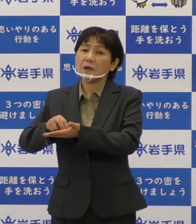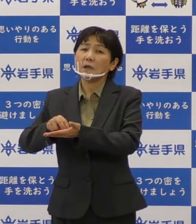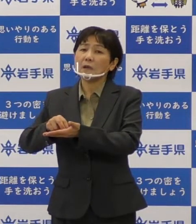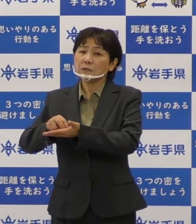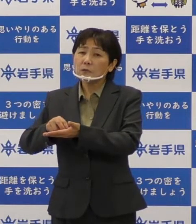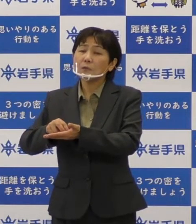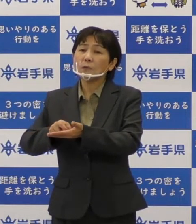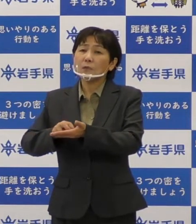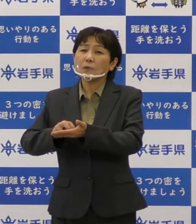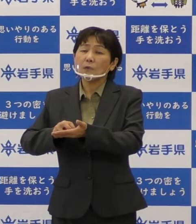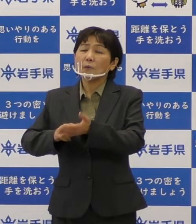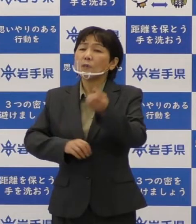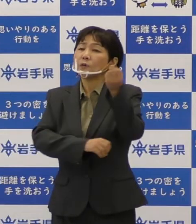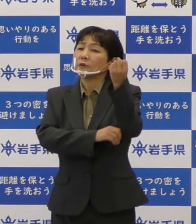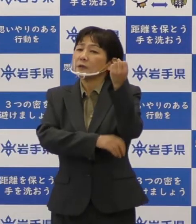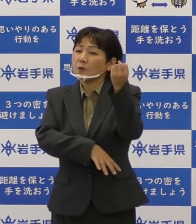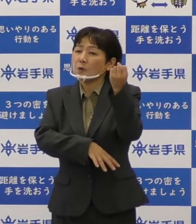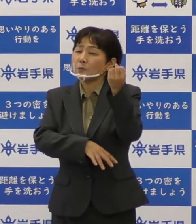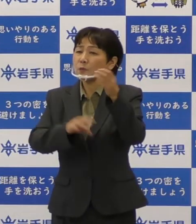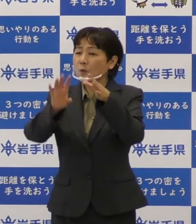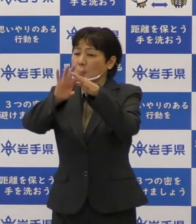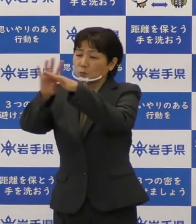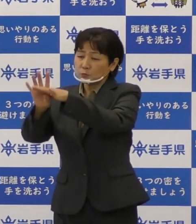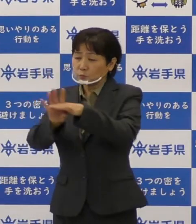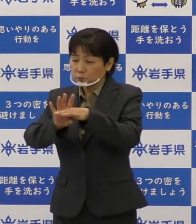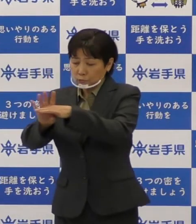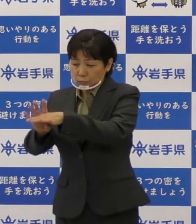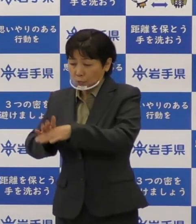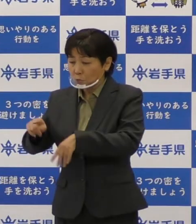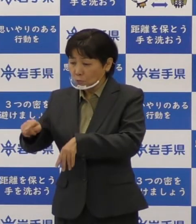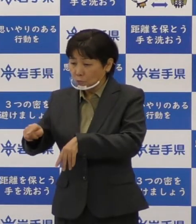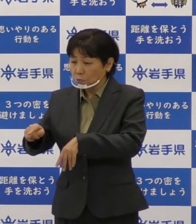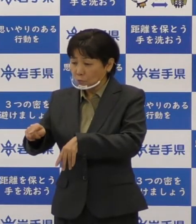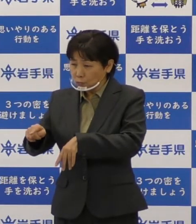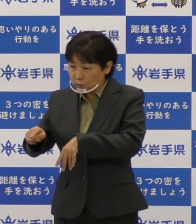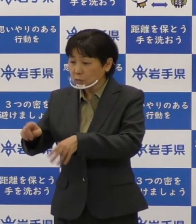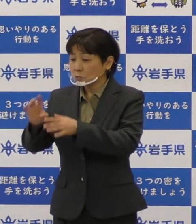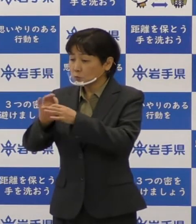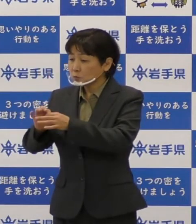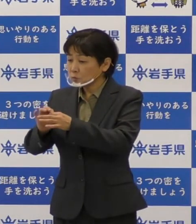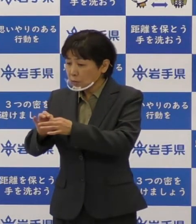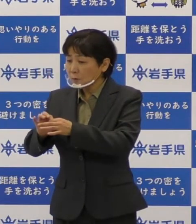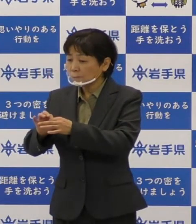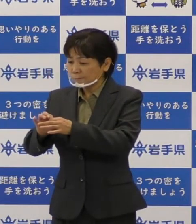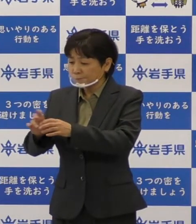催することというお願いには従って開催されたものとご理解しています。